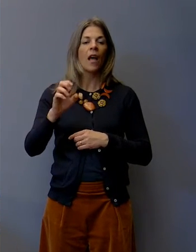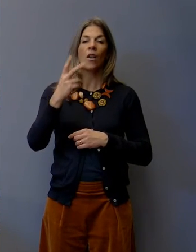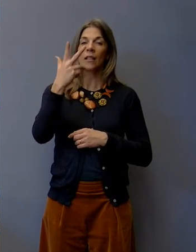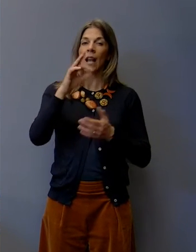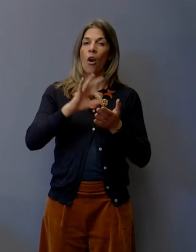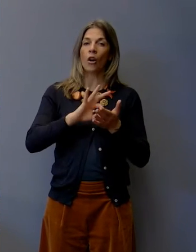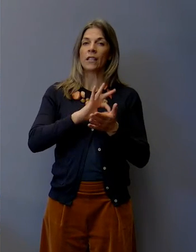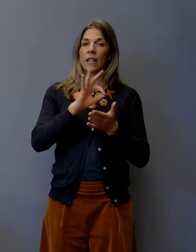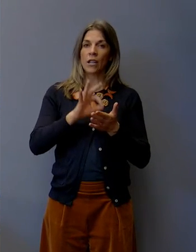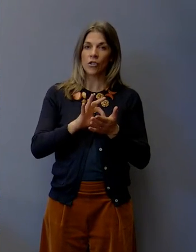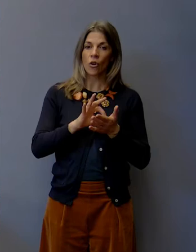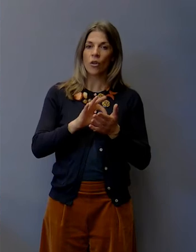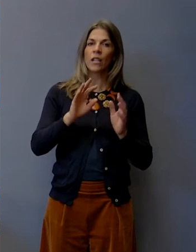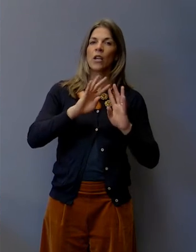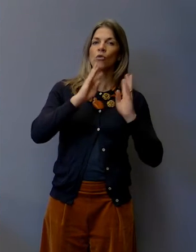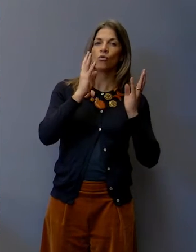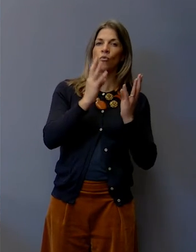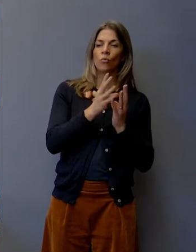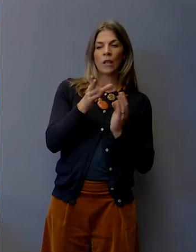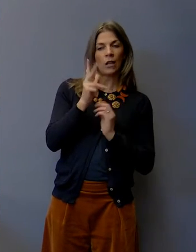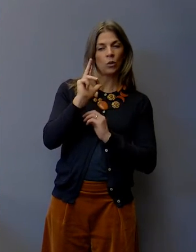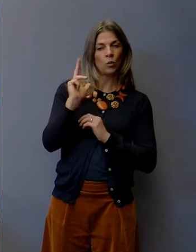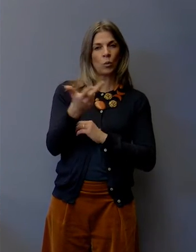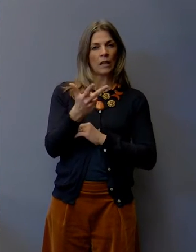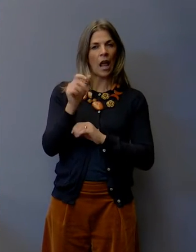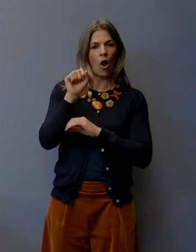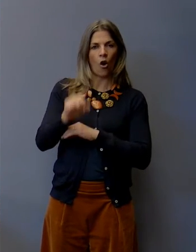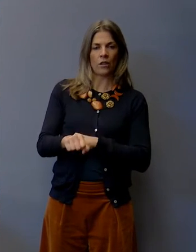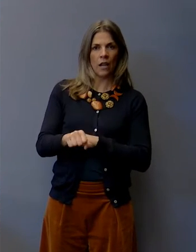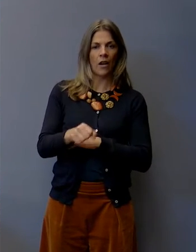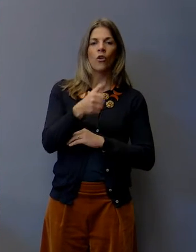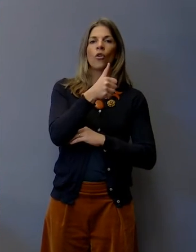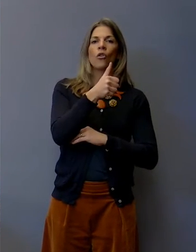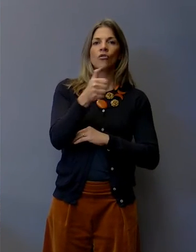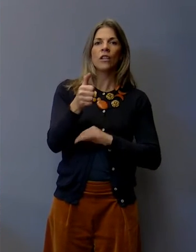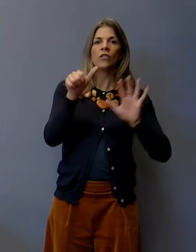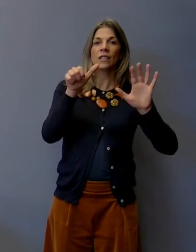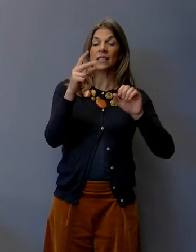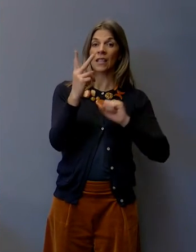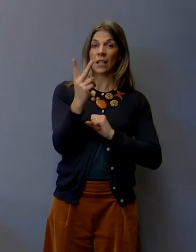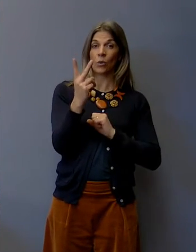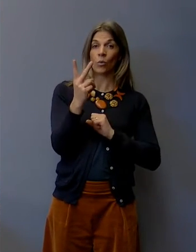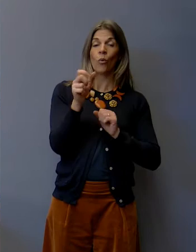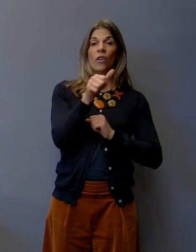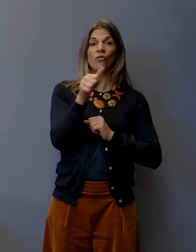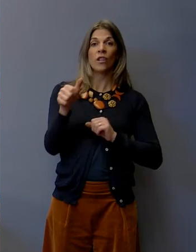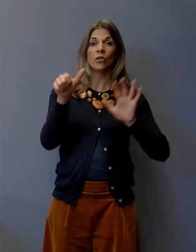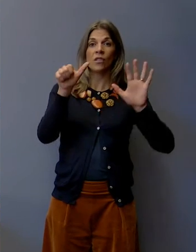tutti con parere contrario della giunta numeri 162 163